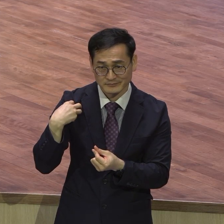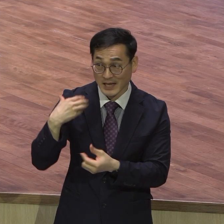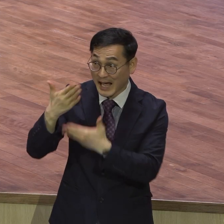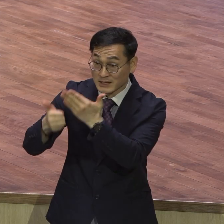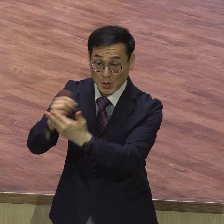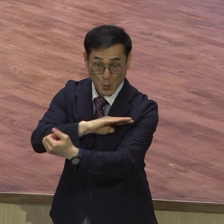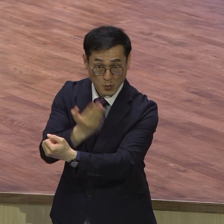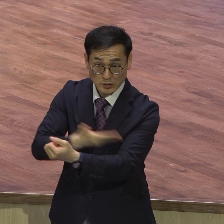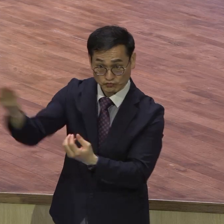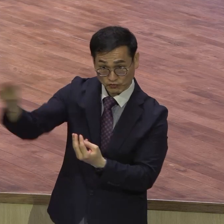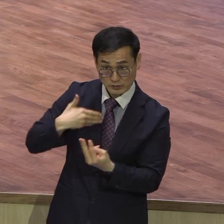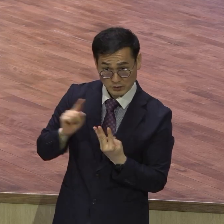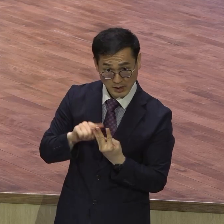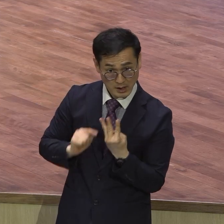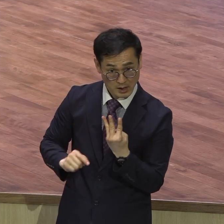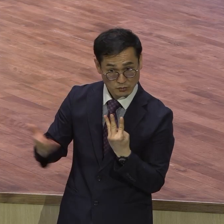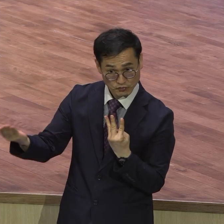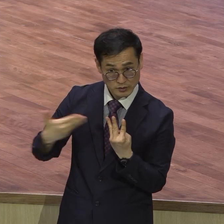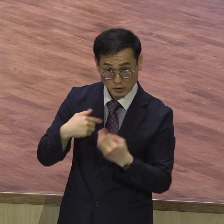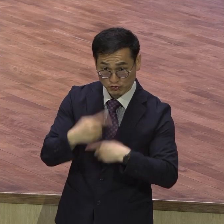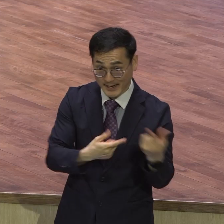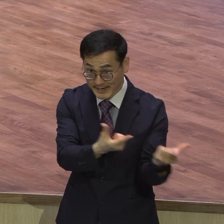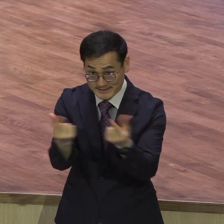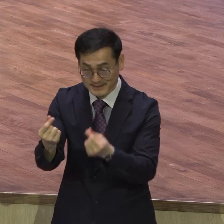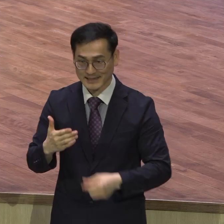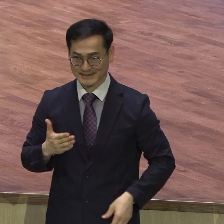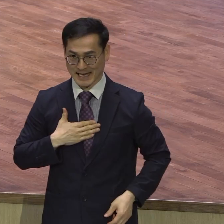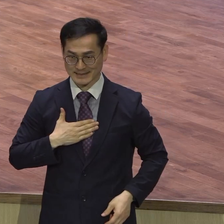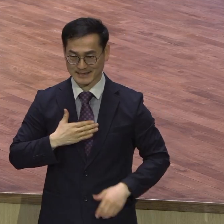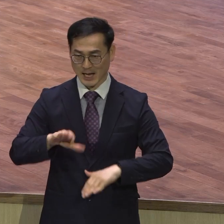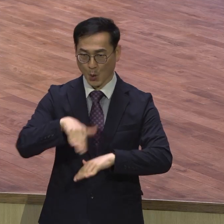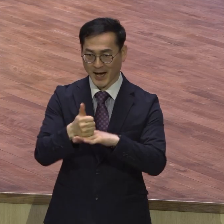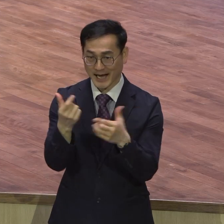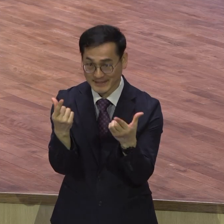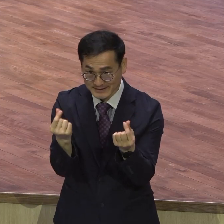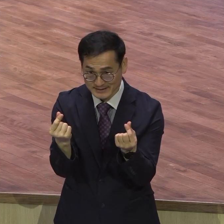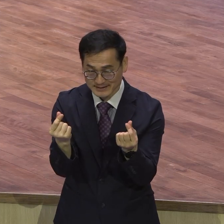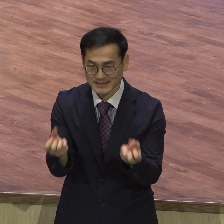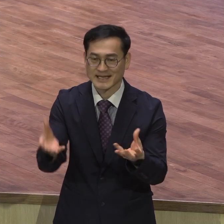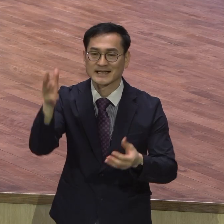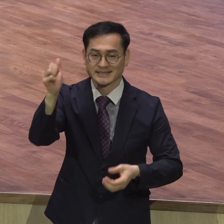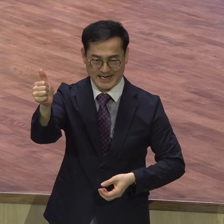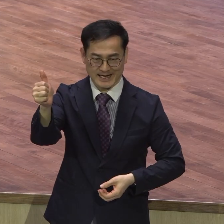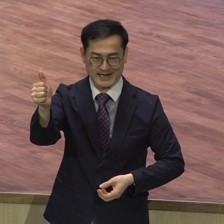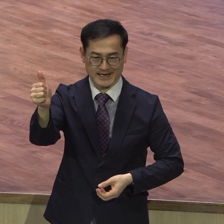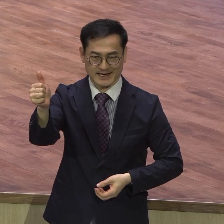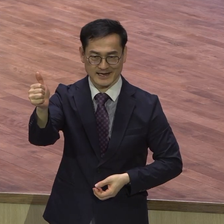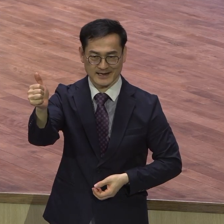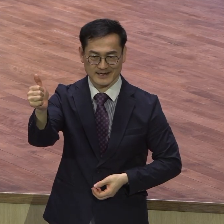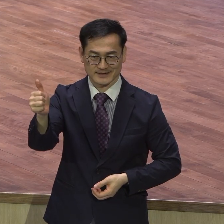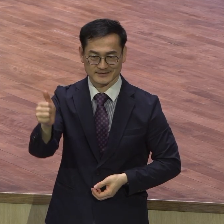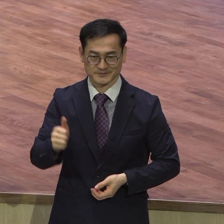따라서 해보세요. 나는 왕같은 제사장이다.